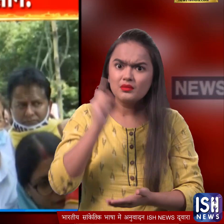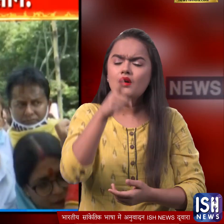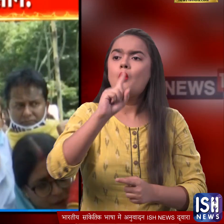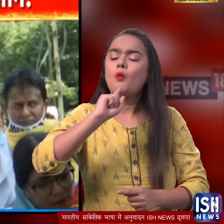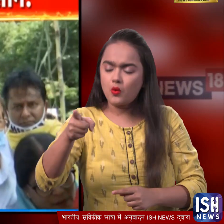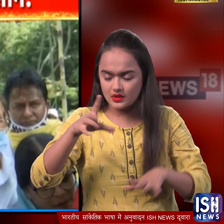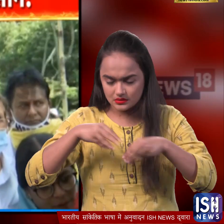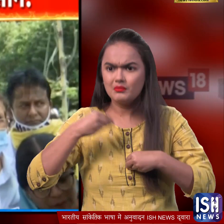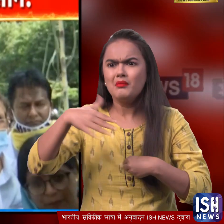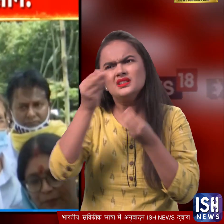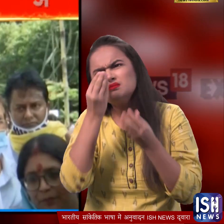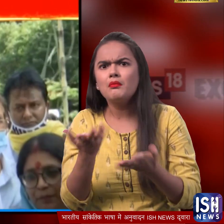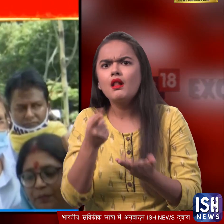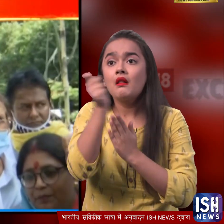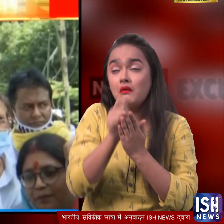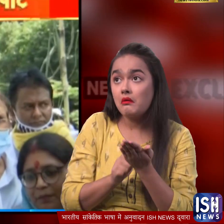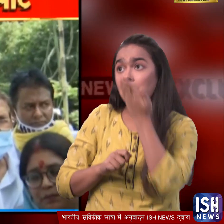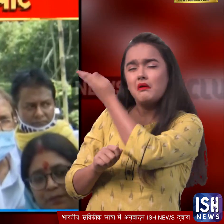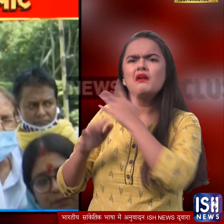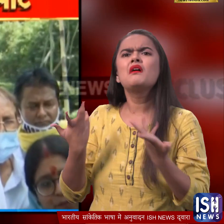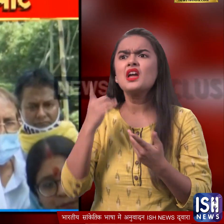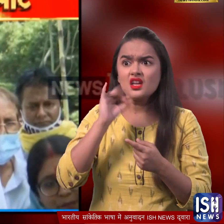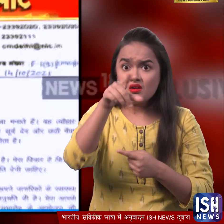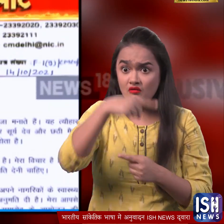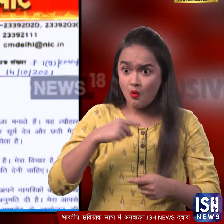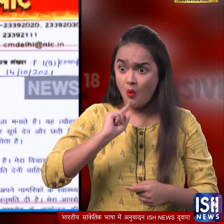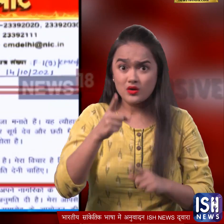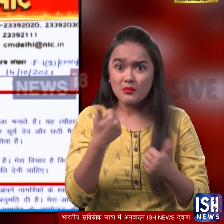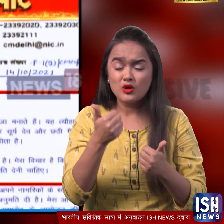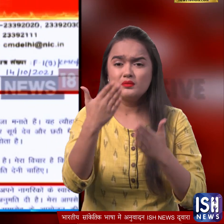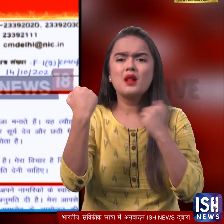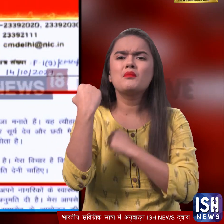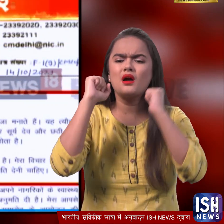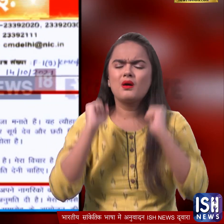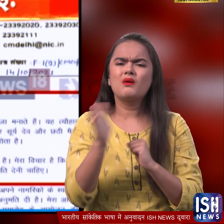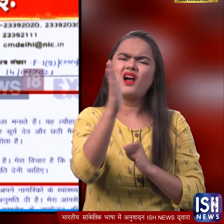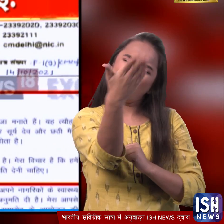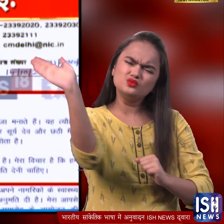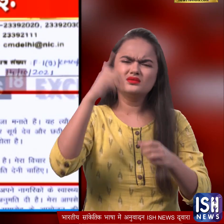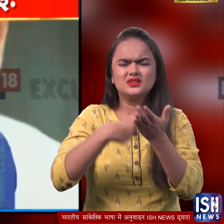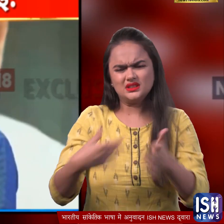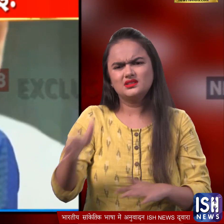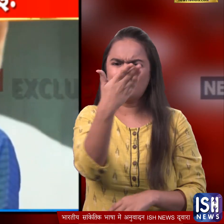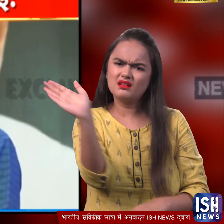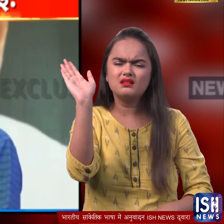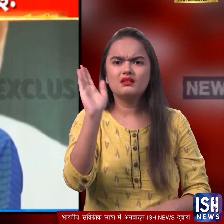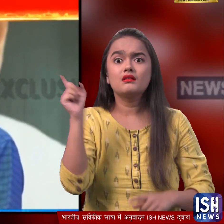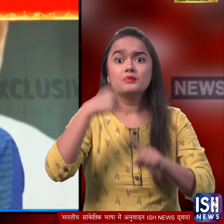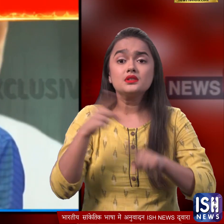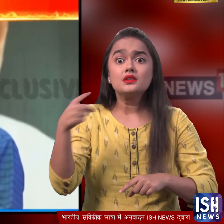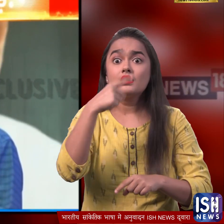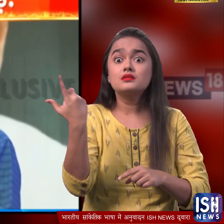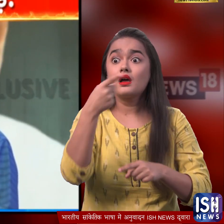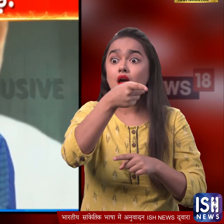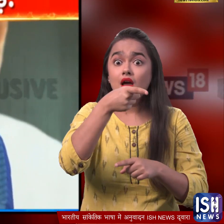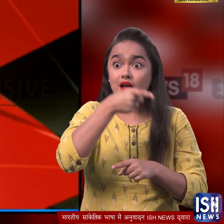आपको आदेश देना था, और यदि आप आदेश नहीं दे सकते तो आप गद्दी छोड़िए। केजरीवाल सरकार ने एलजी को चिट्ठी लिखकर छठ पूजा के मामले में गेंद